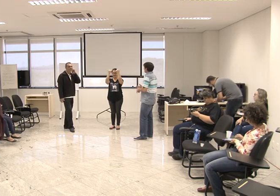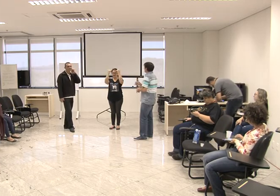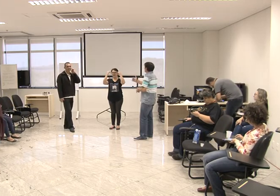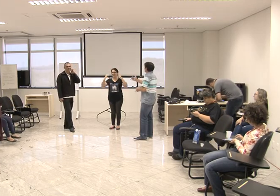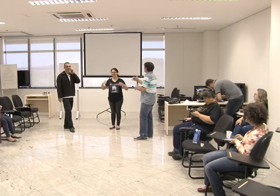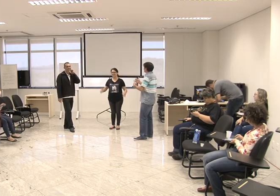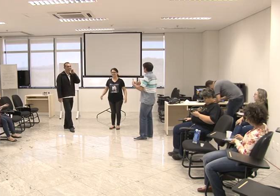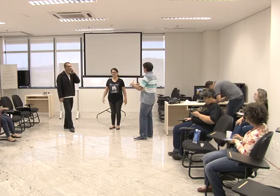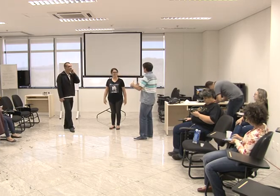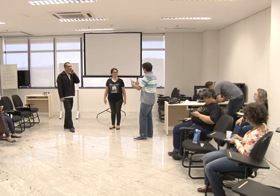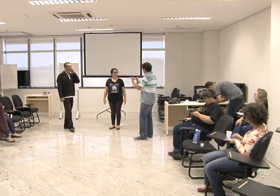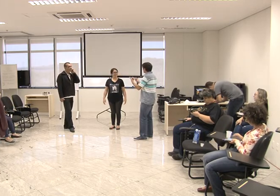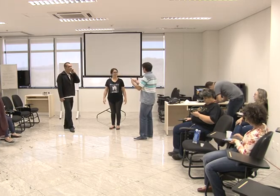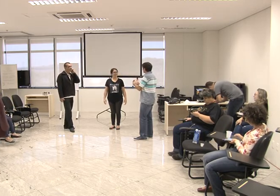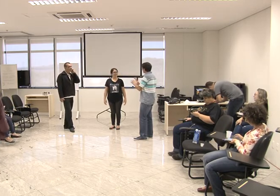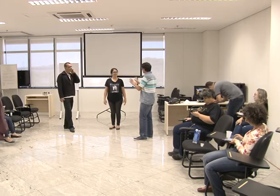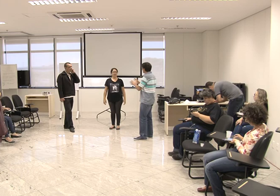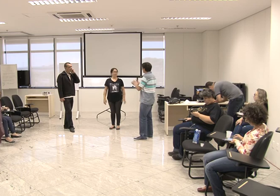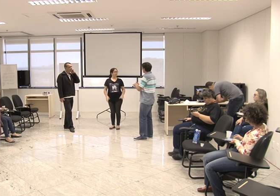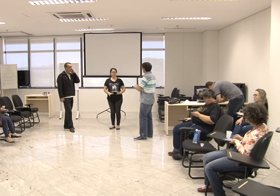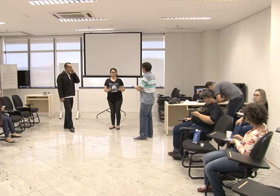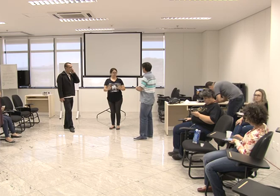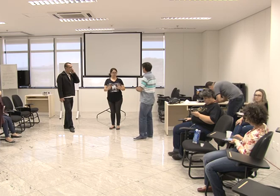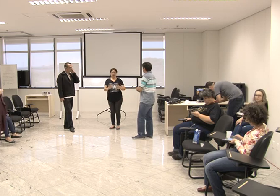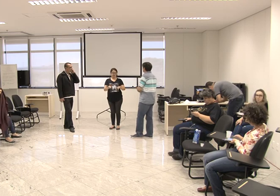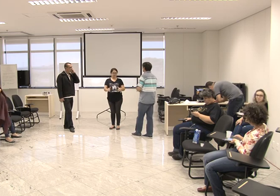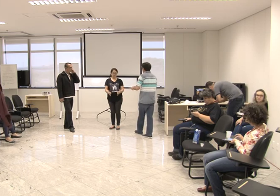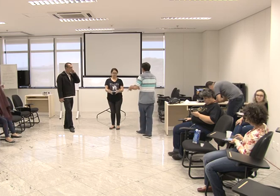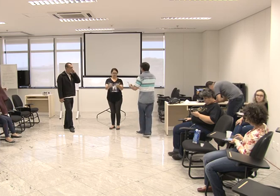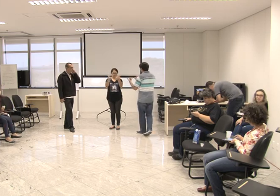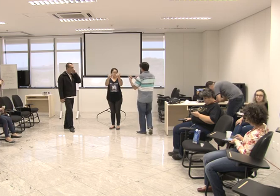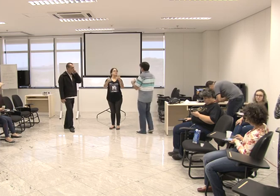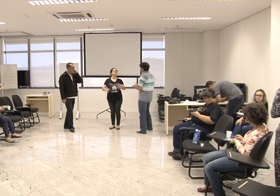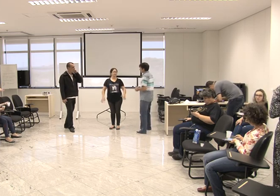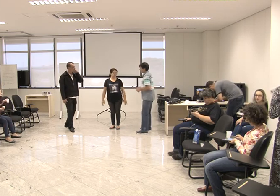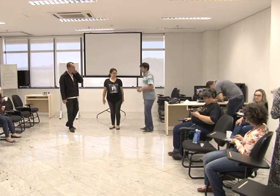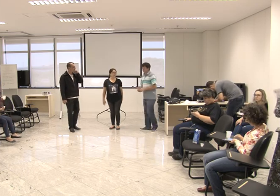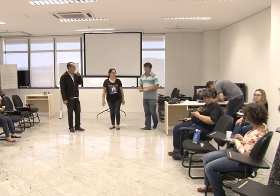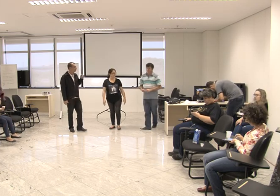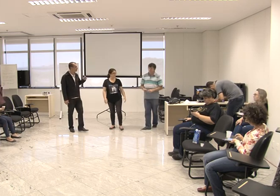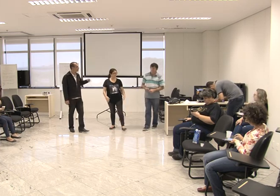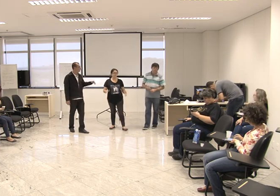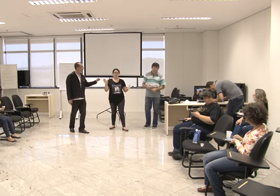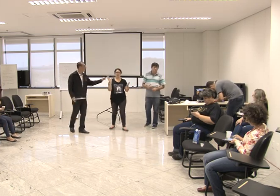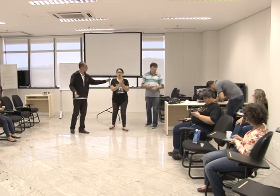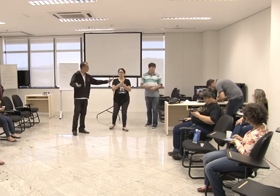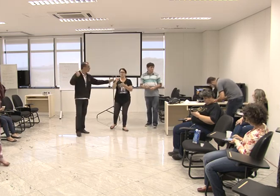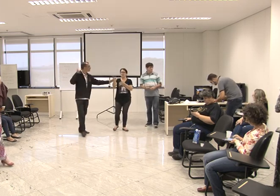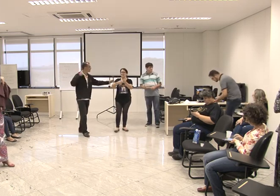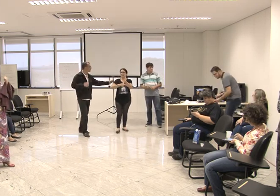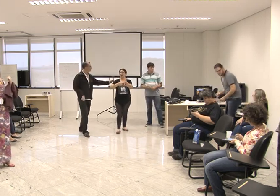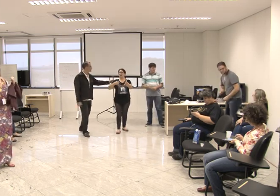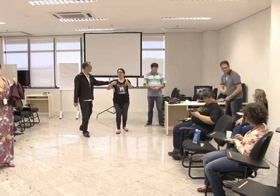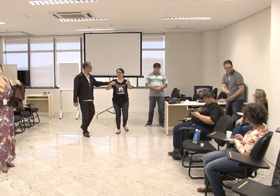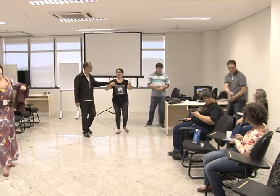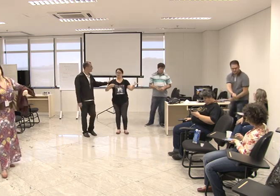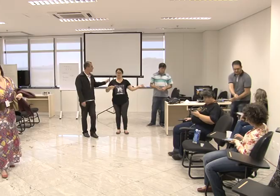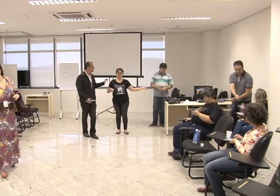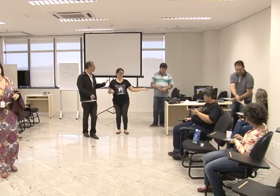Não, mas o sinal da mão aí significa só a mão, não? Nada, é só isso. Não. É porque na Todo aula mundo já passada assinou? Teve o